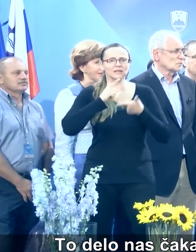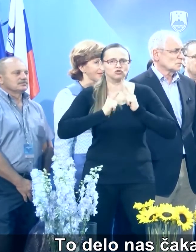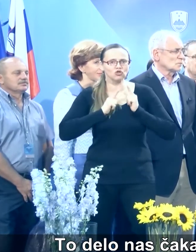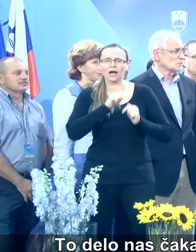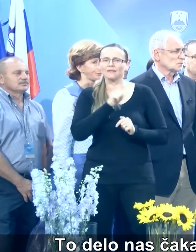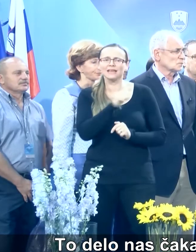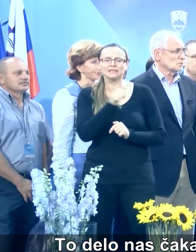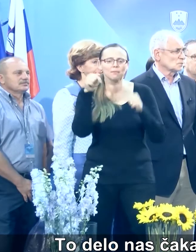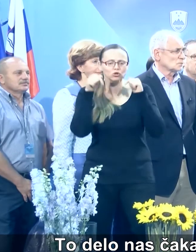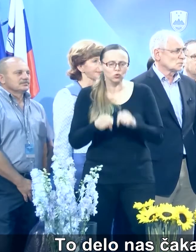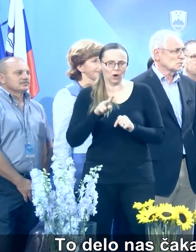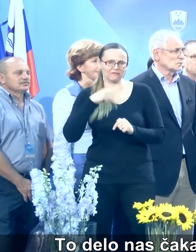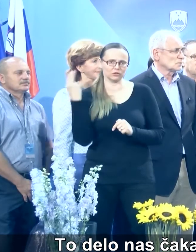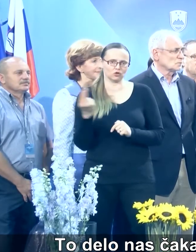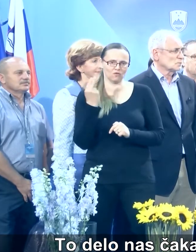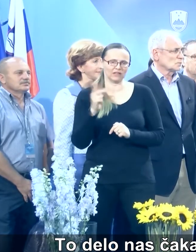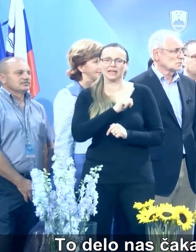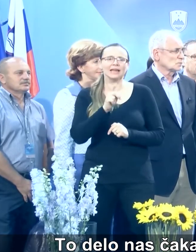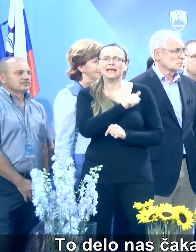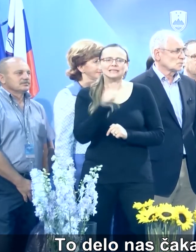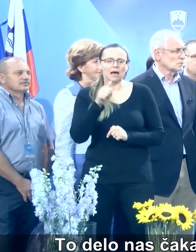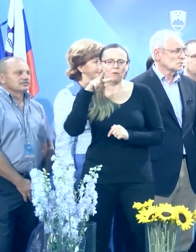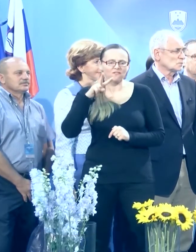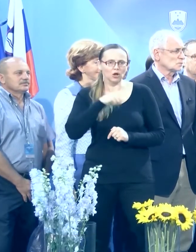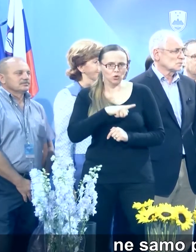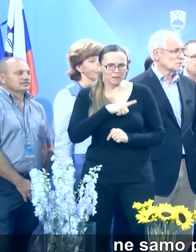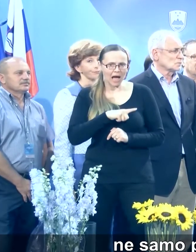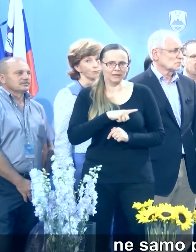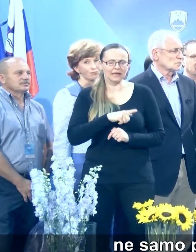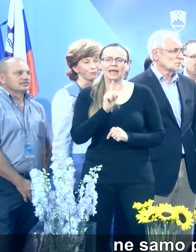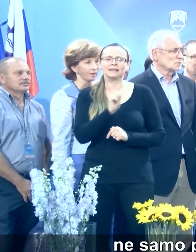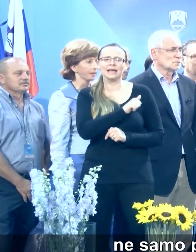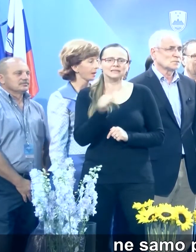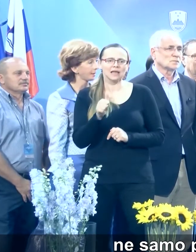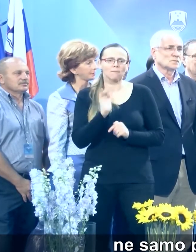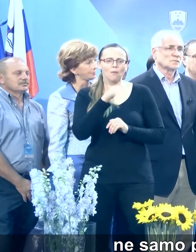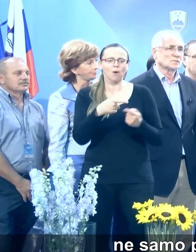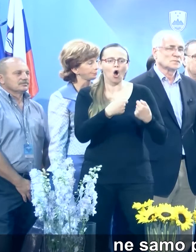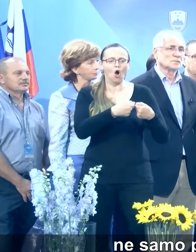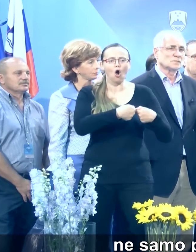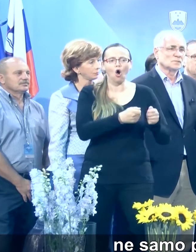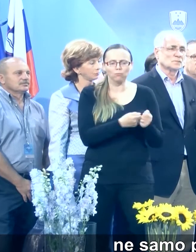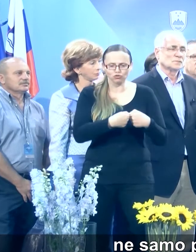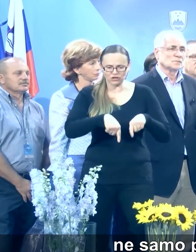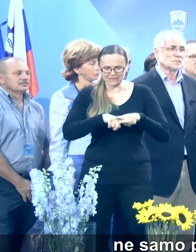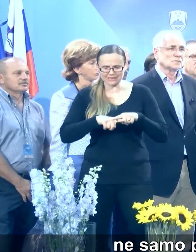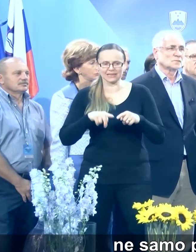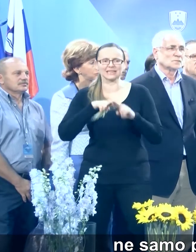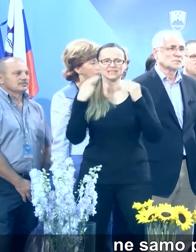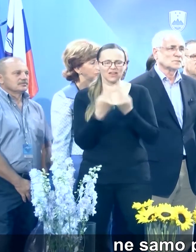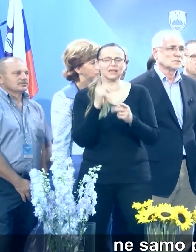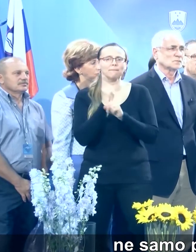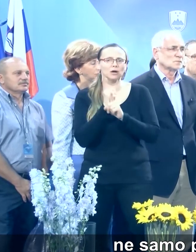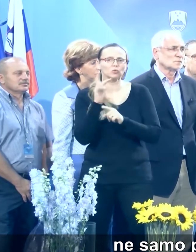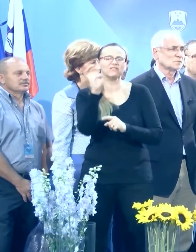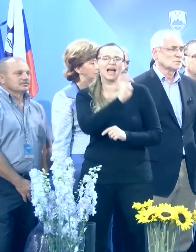ne samo tukaj v Sloveniji, ne samo tukaj v Ljubljani, ne samo po občinskih svetih, ampak tudi v